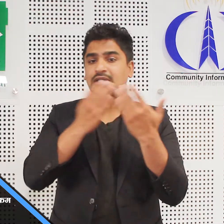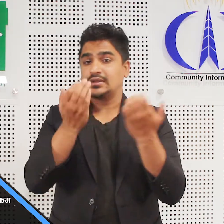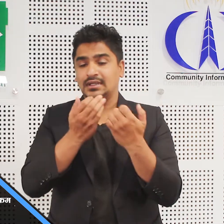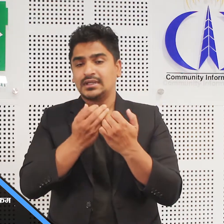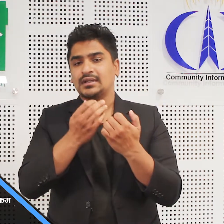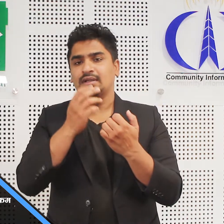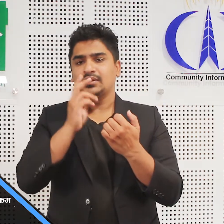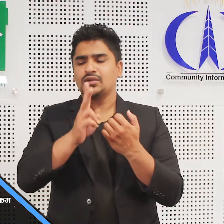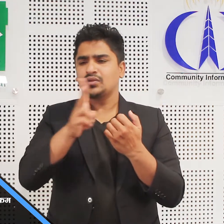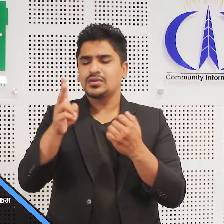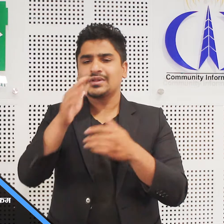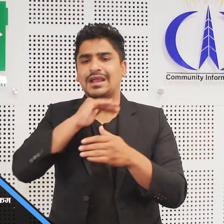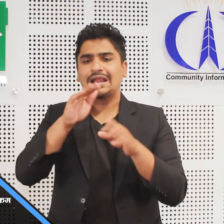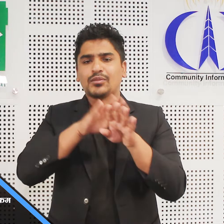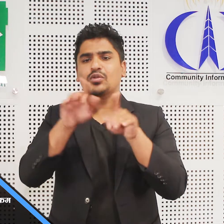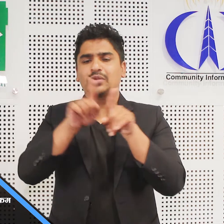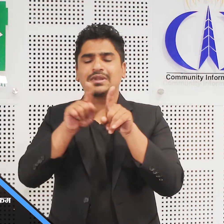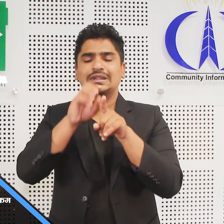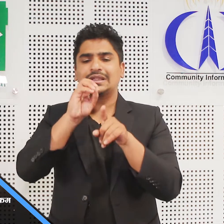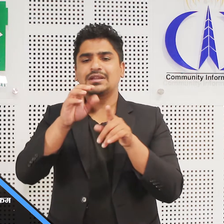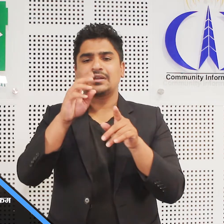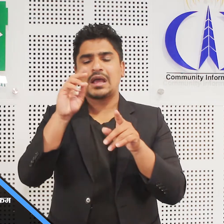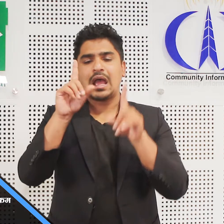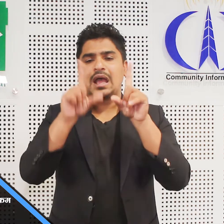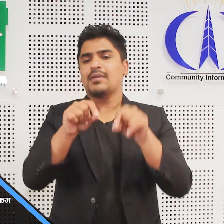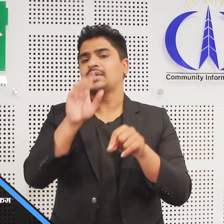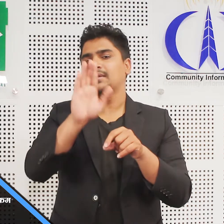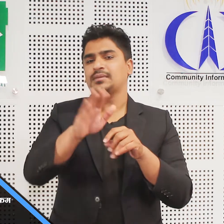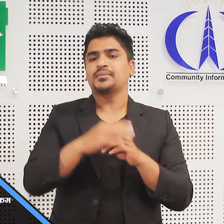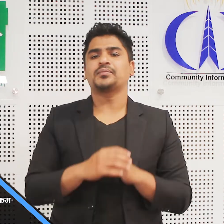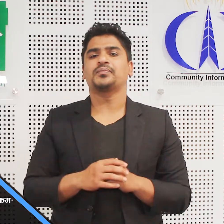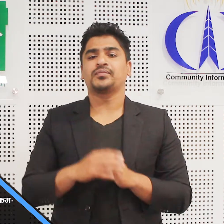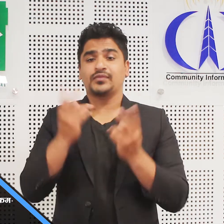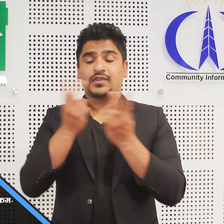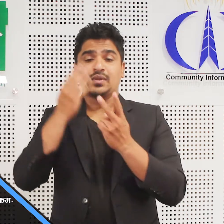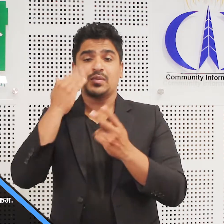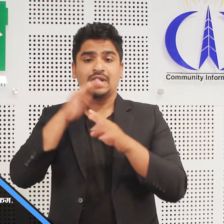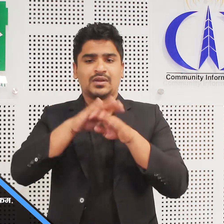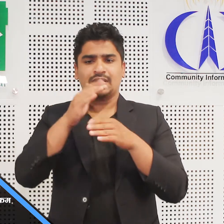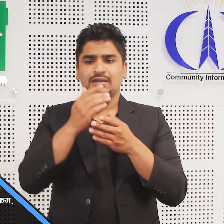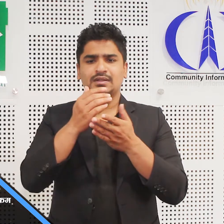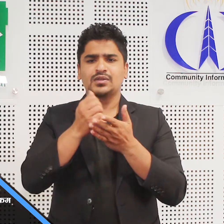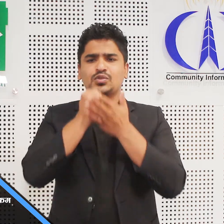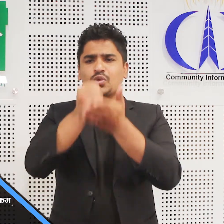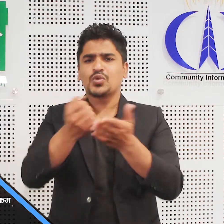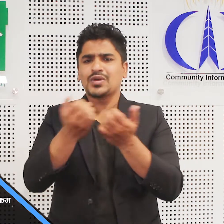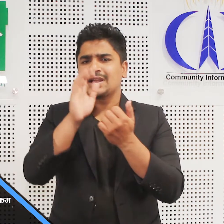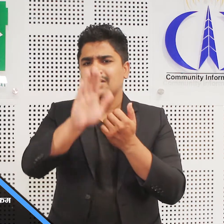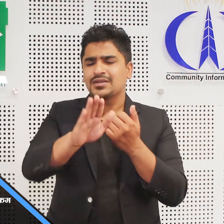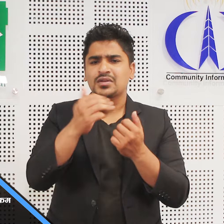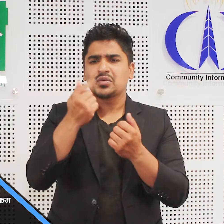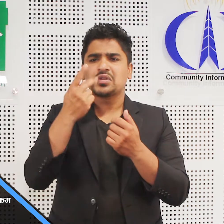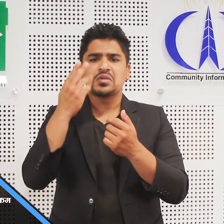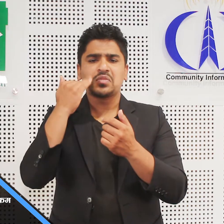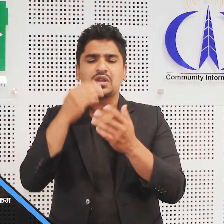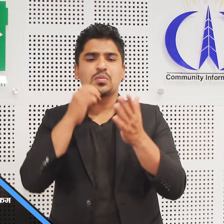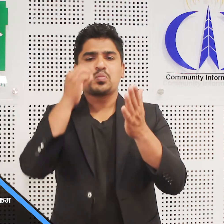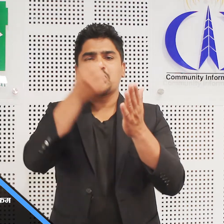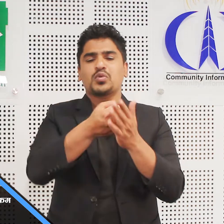बिजनेस प्लान कसरी लेख्ने, अब क्यास फ्लोहरू कसरी गर्ने, त्यस्तो ट्रेनिङहरू पनि दिन चाहिँ एकदम जरुरी देखिन् क्या हामीले,